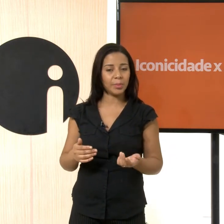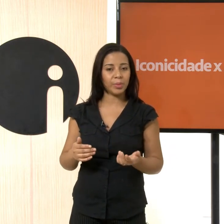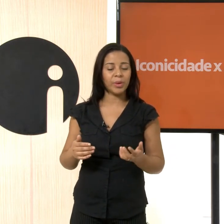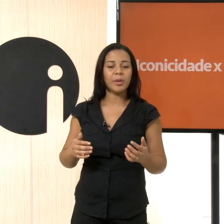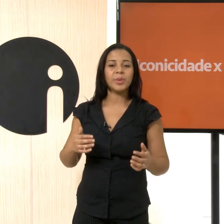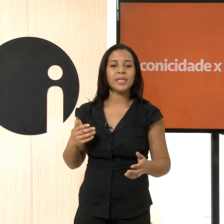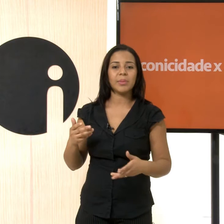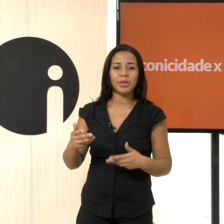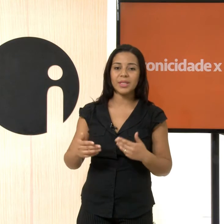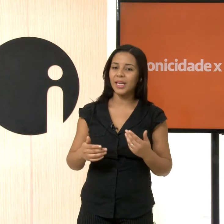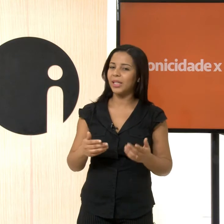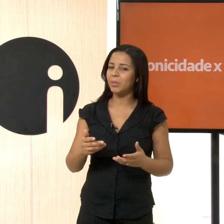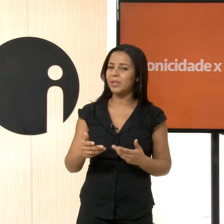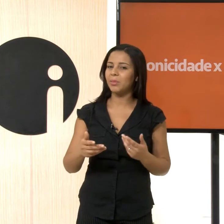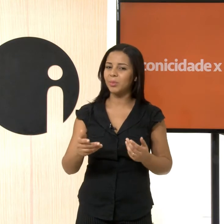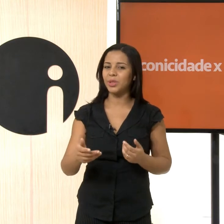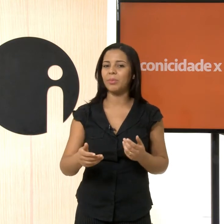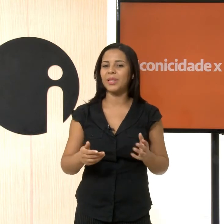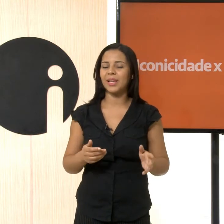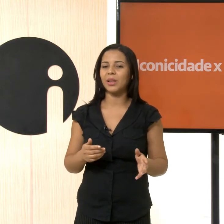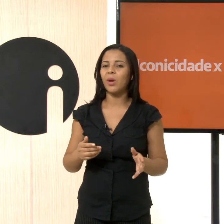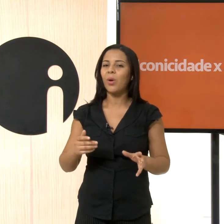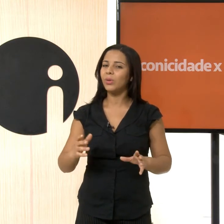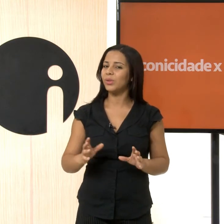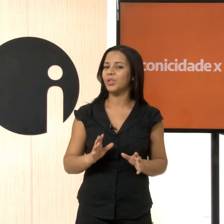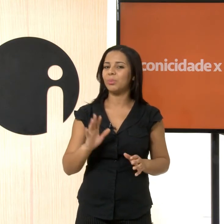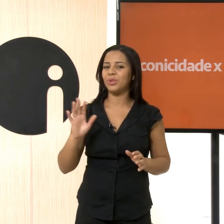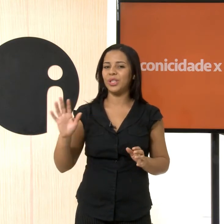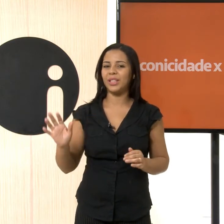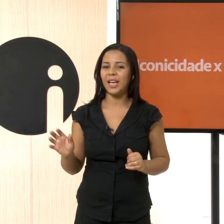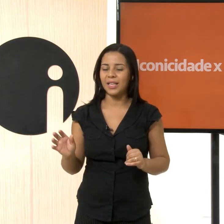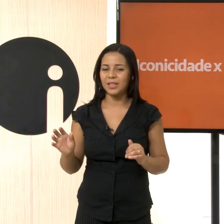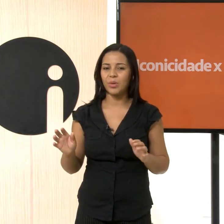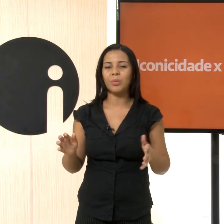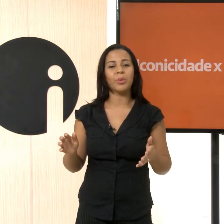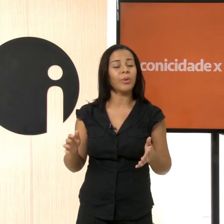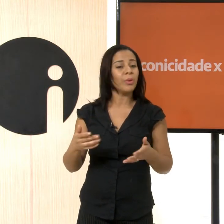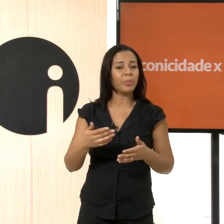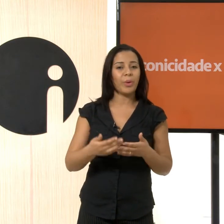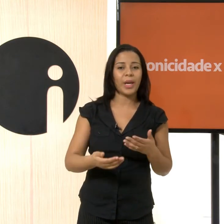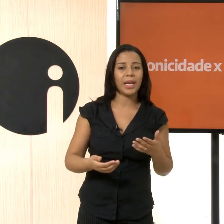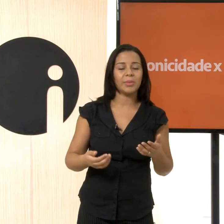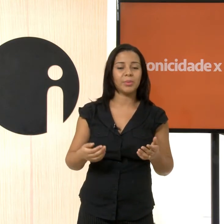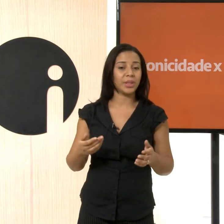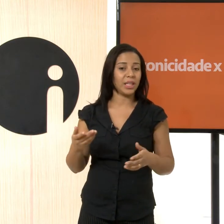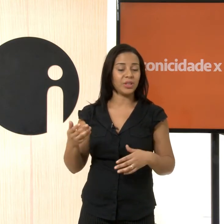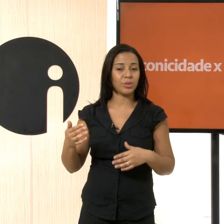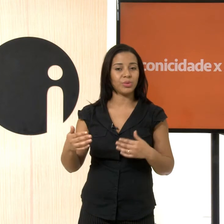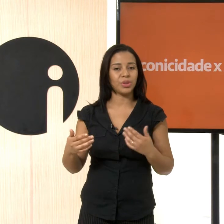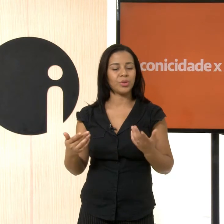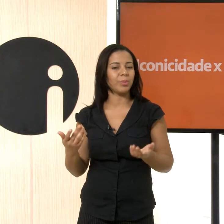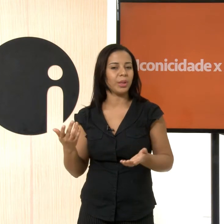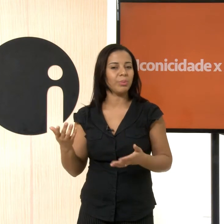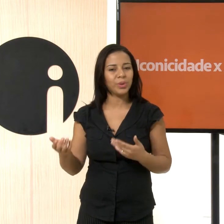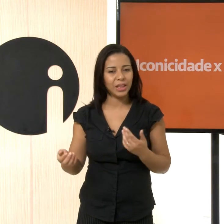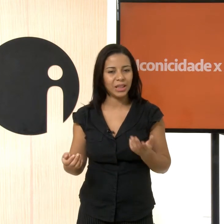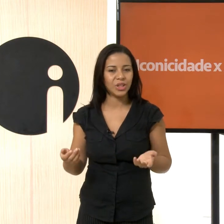tempo, percebeu-se que a Libras também podia passar outros tipos de ideias, como um poema, poderia discutir sobre